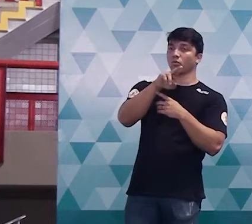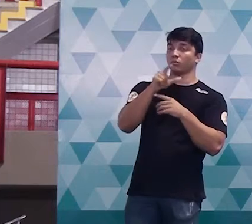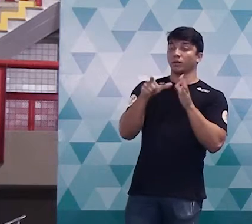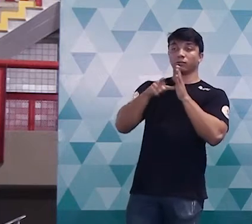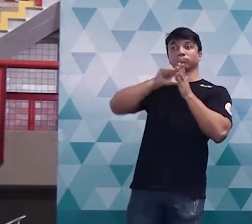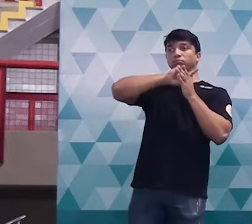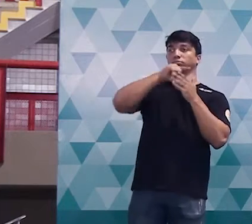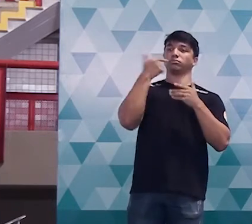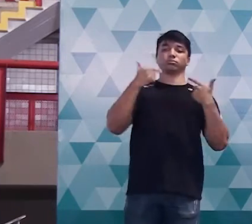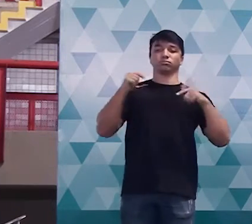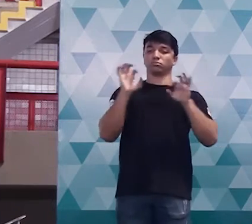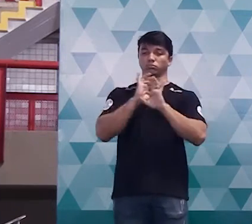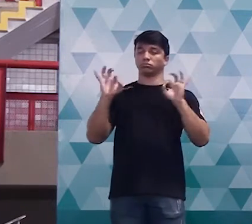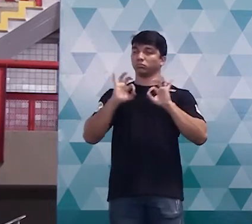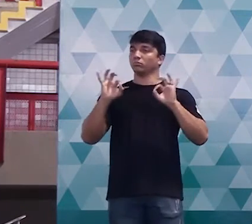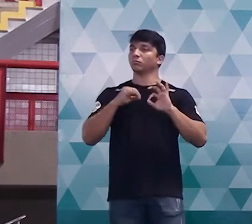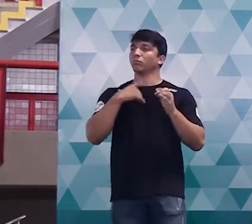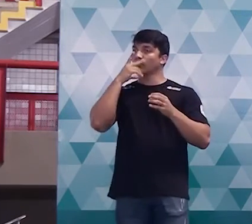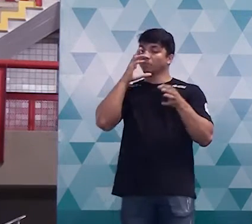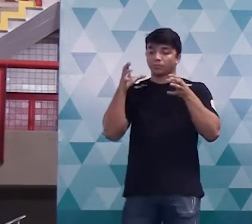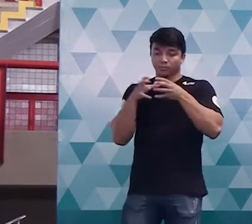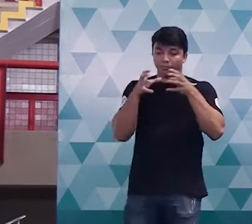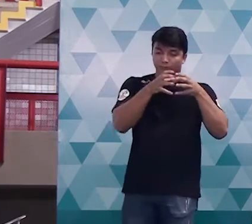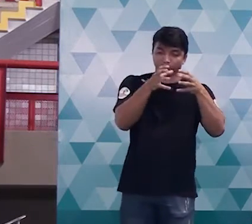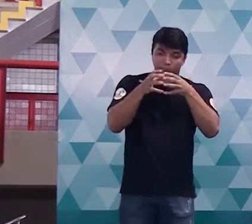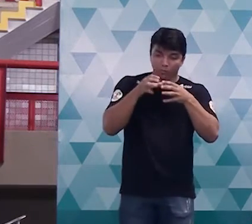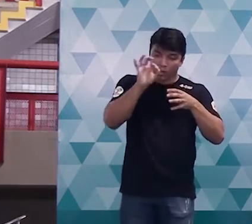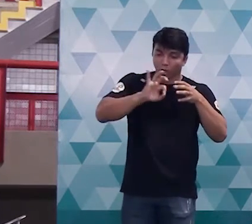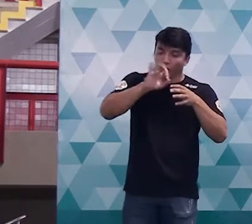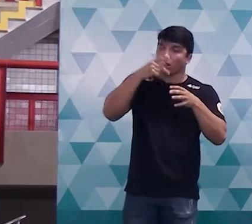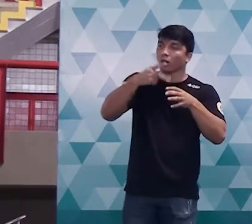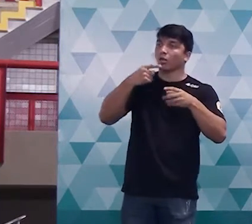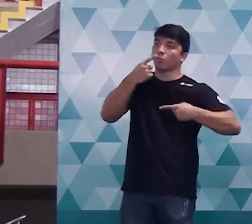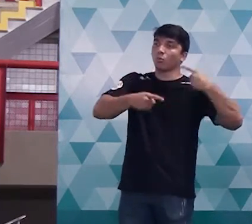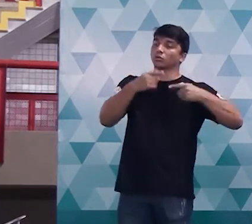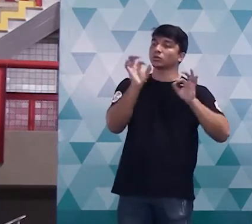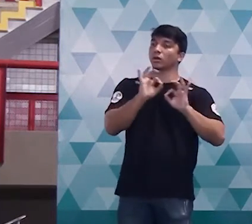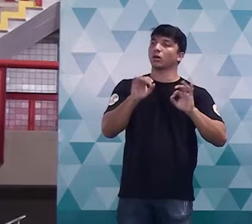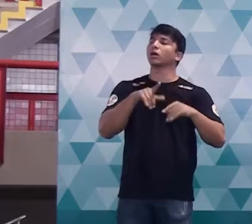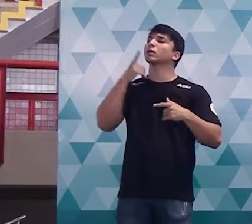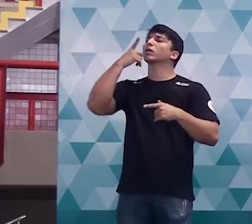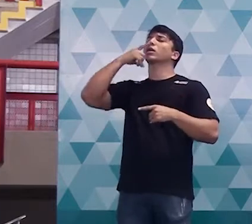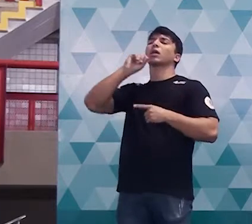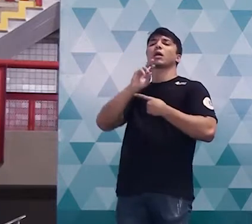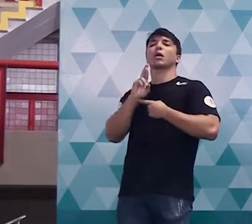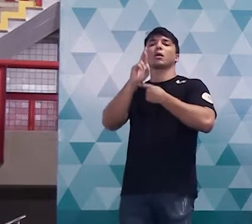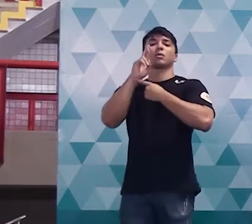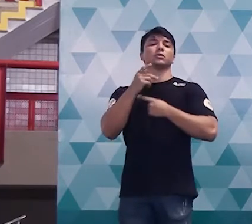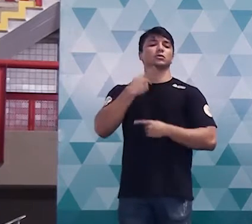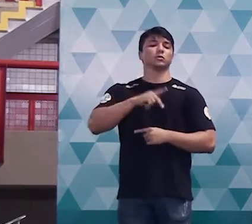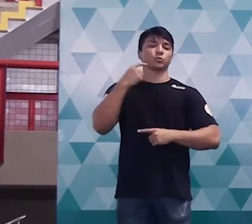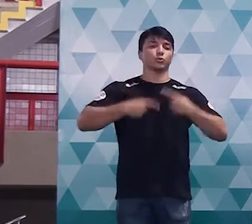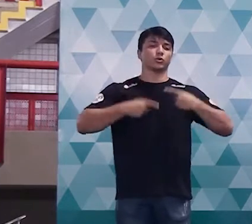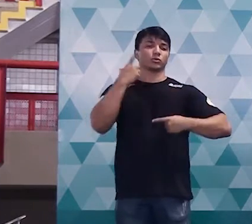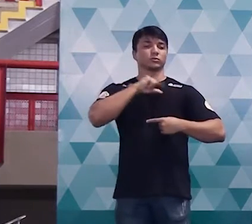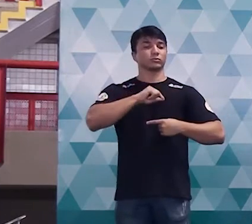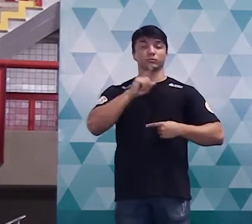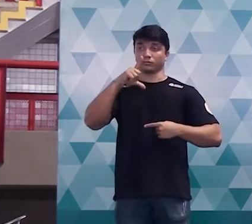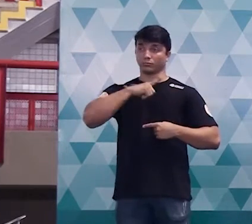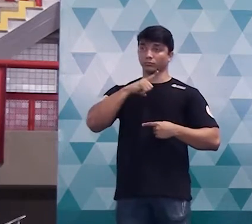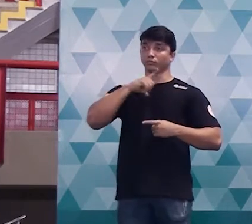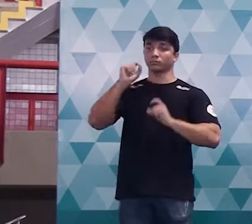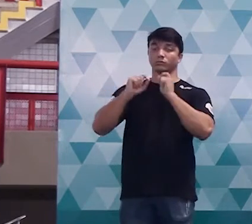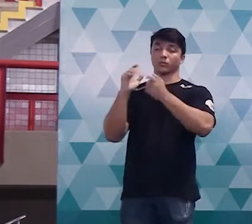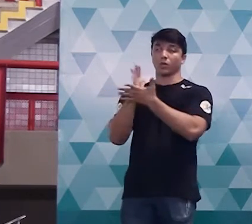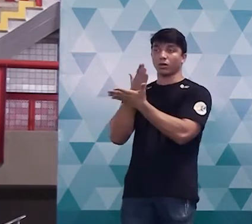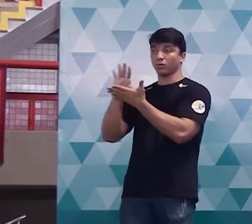partidos. Senão, se não tinha partidos políticos, qual era a representação política que nós tínhamos aqui? Nós